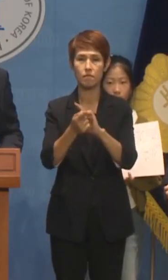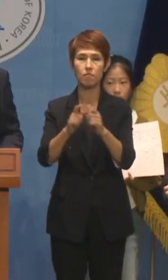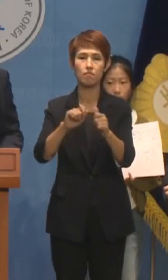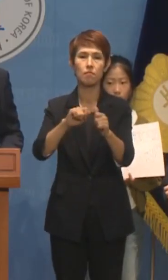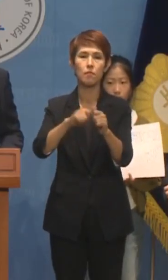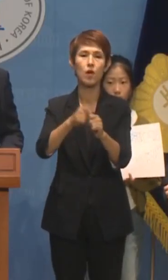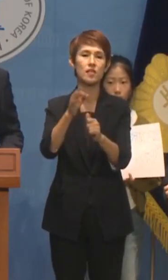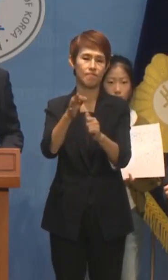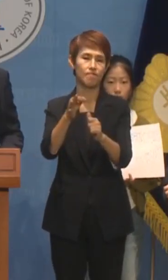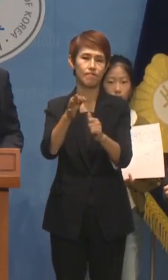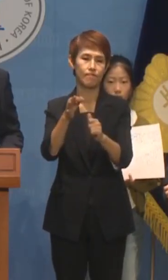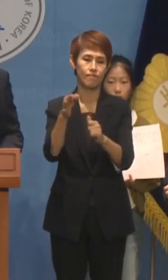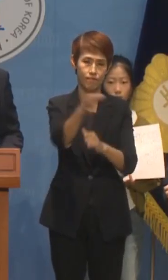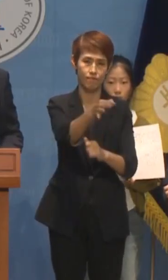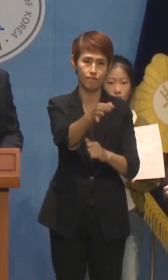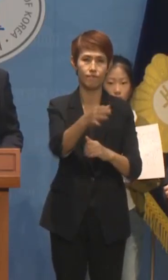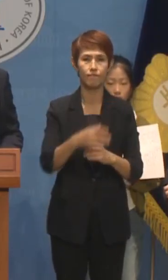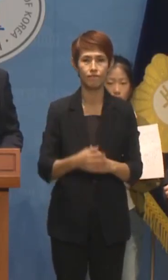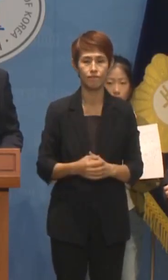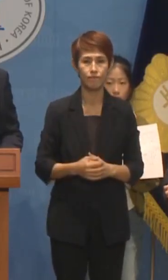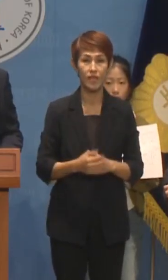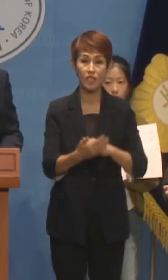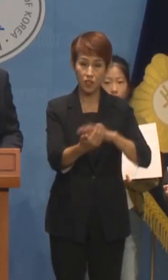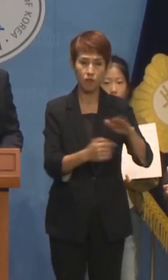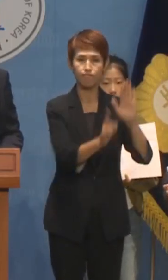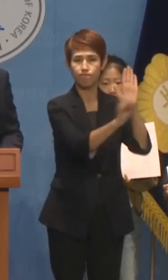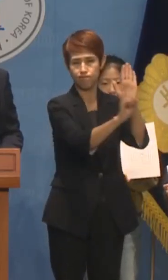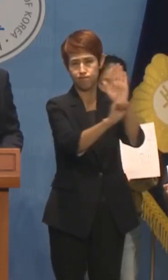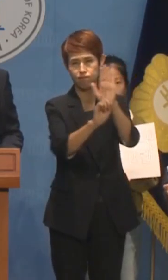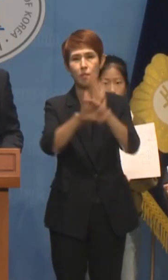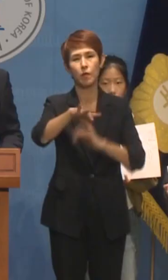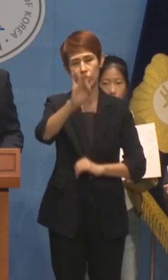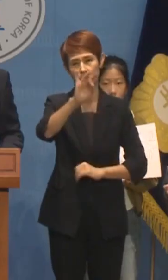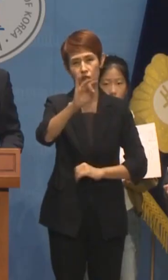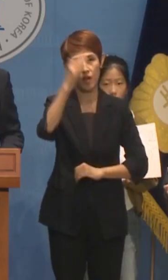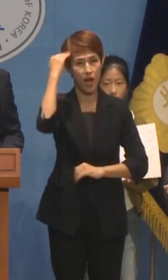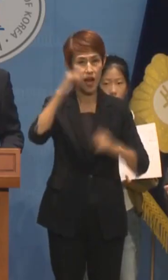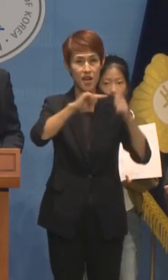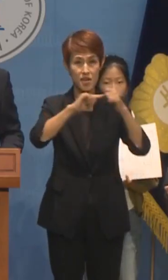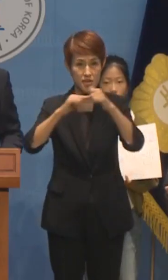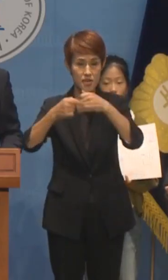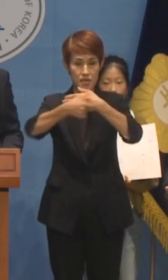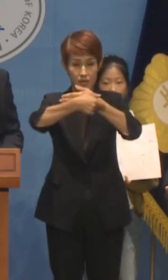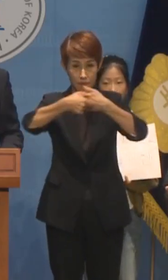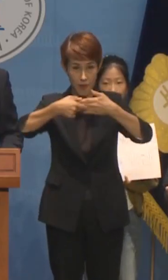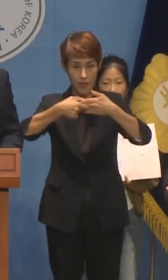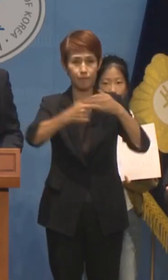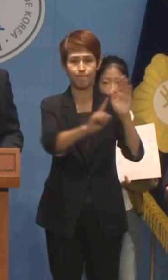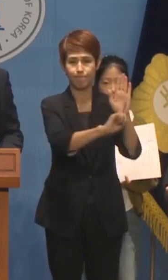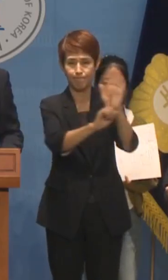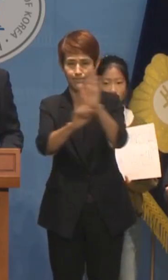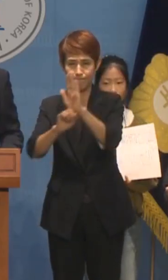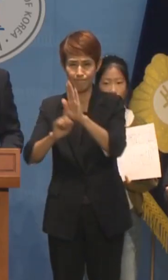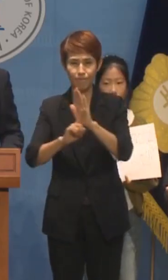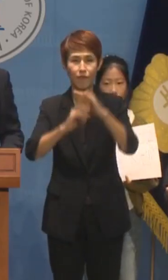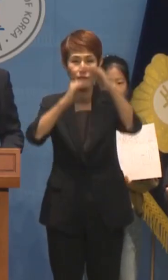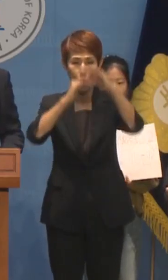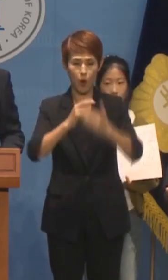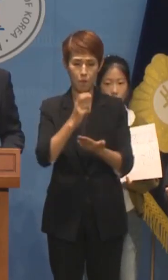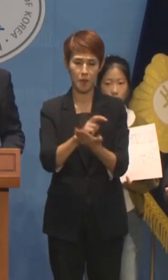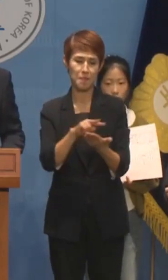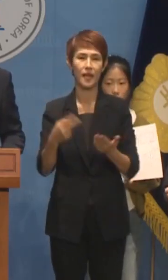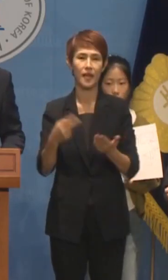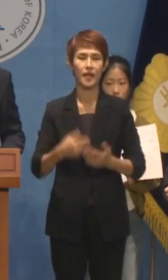처분으로 낮추되 과태료 처분 전에 충분히 계도할 수 있도록 해서 한글 간판을 실질적으로 확산하자는 내용으로 법안을